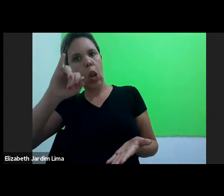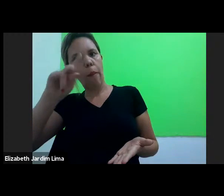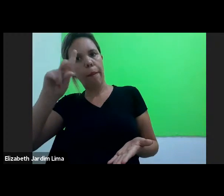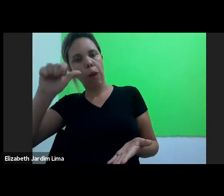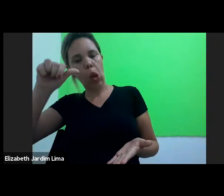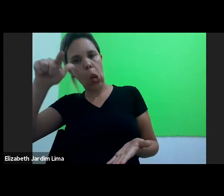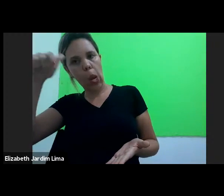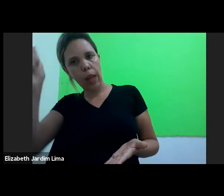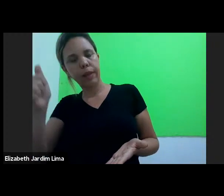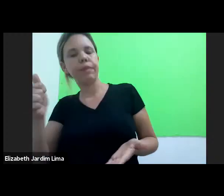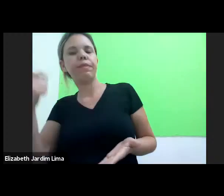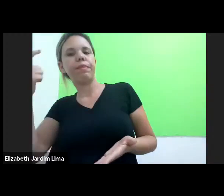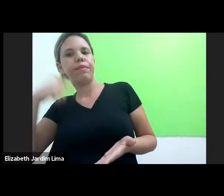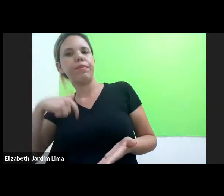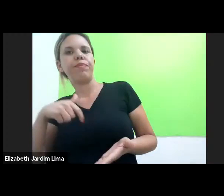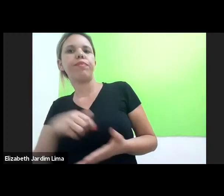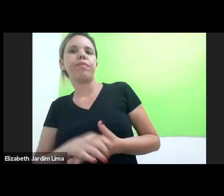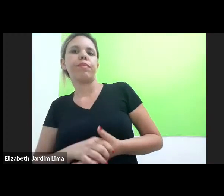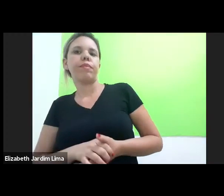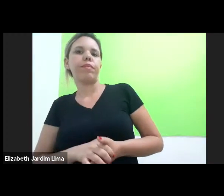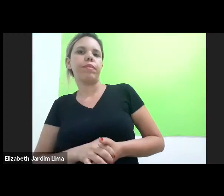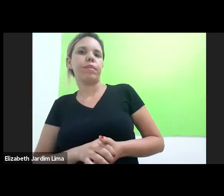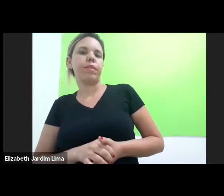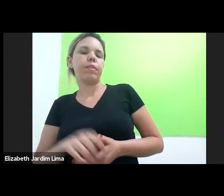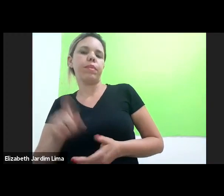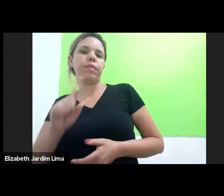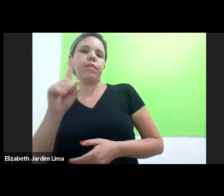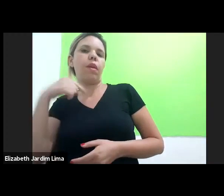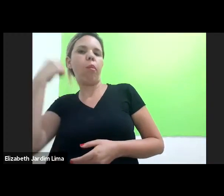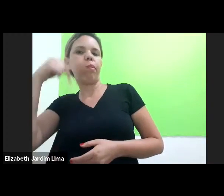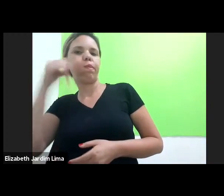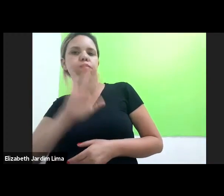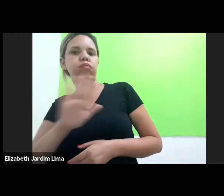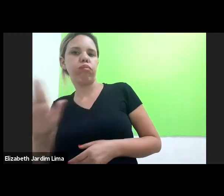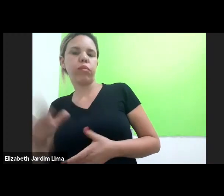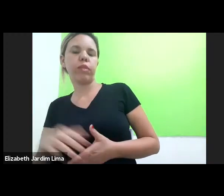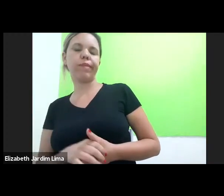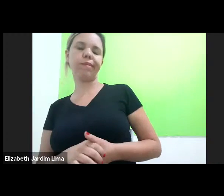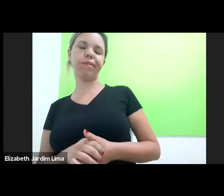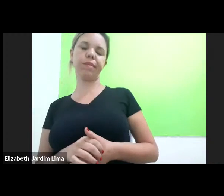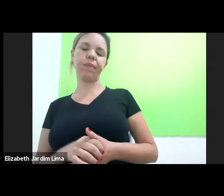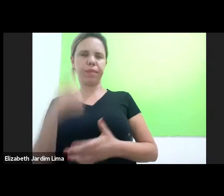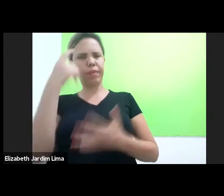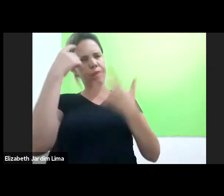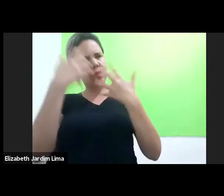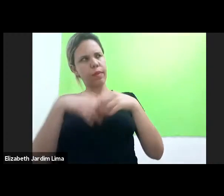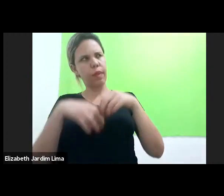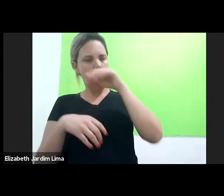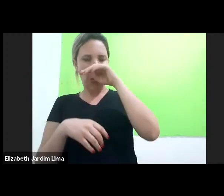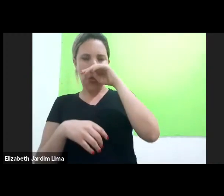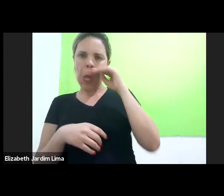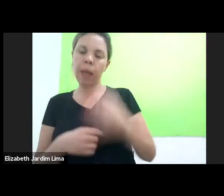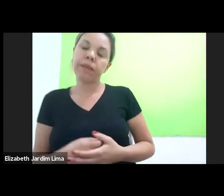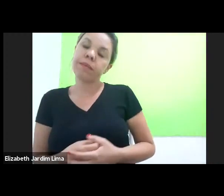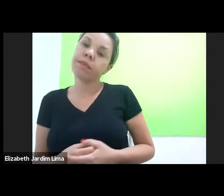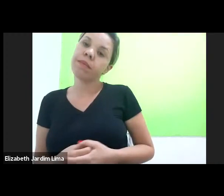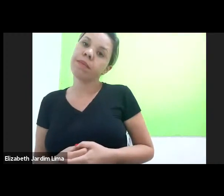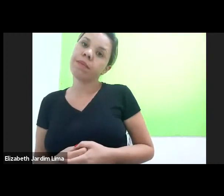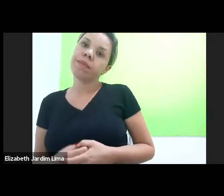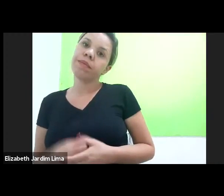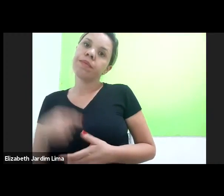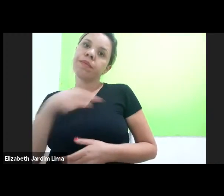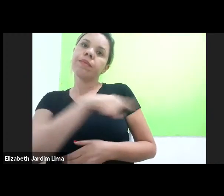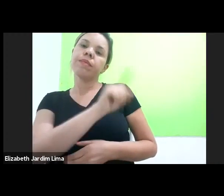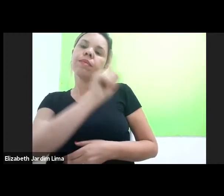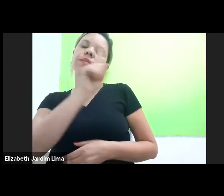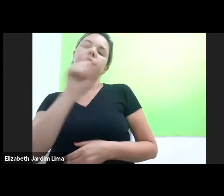quilombola, né, não advogo pensando, quando eu vou vamos dizer assim,